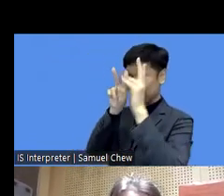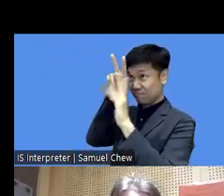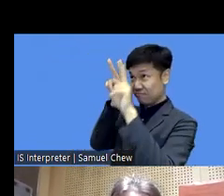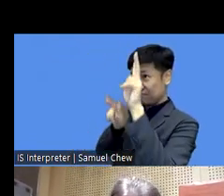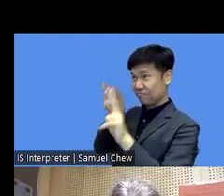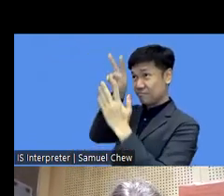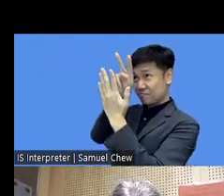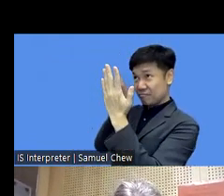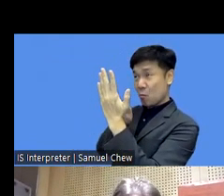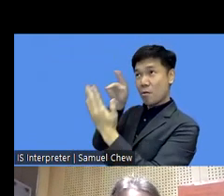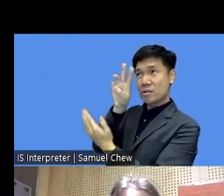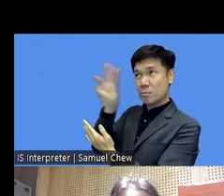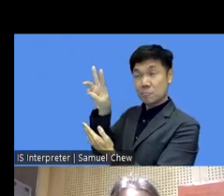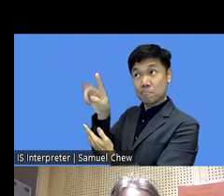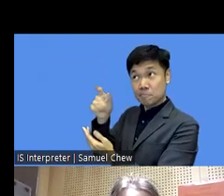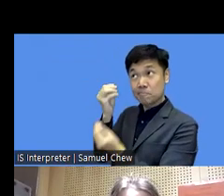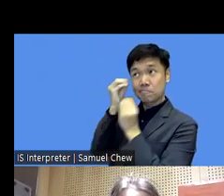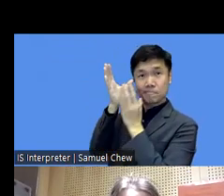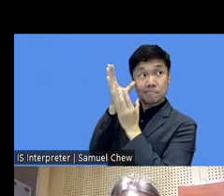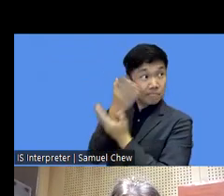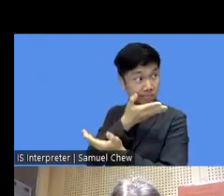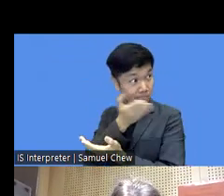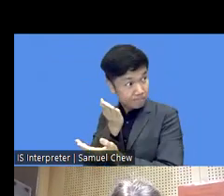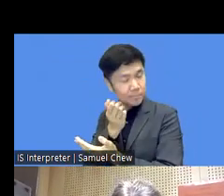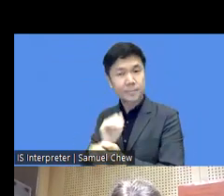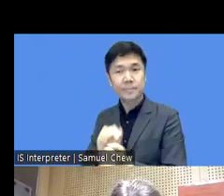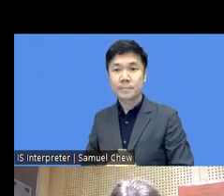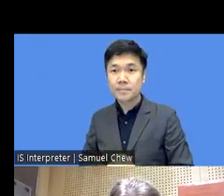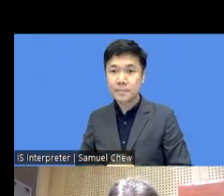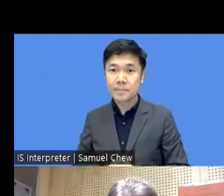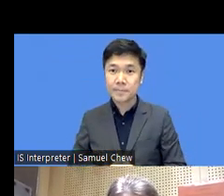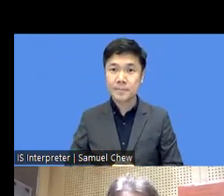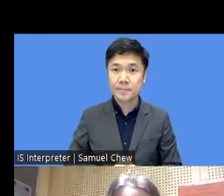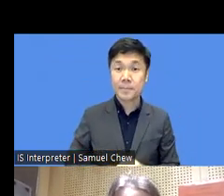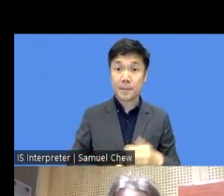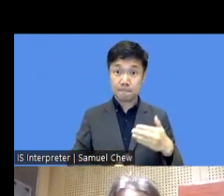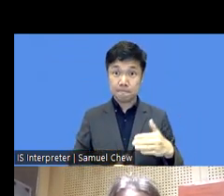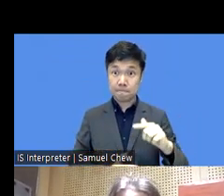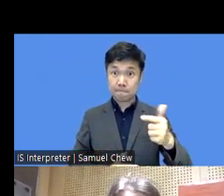entidades. Y si pasamos a la siguiente diapositiva,